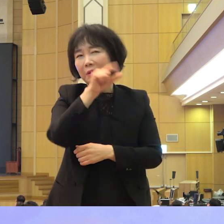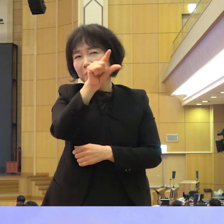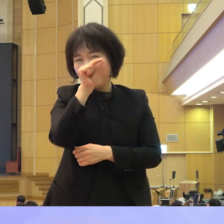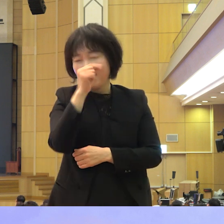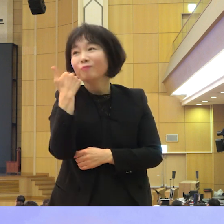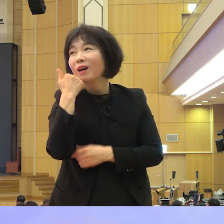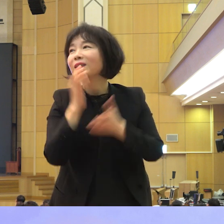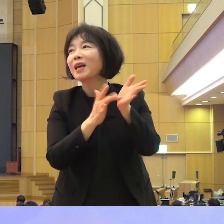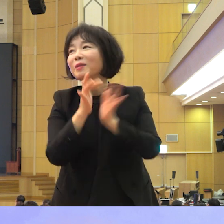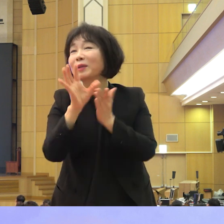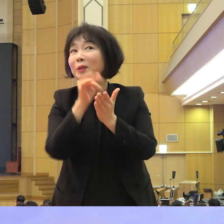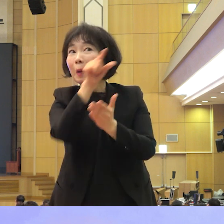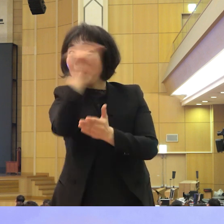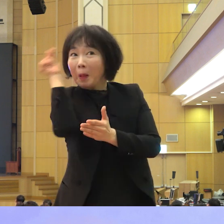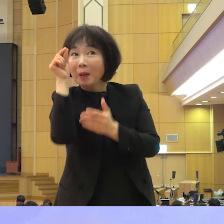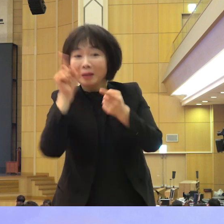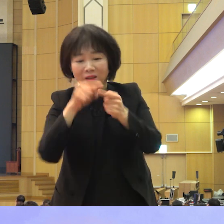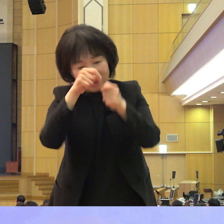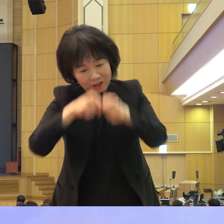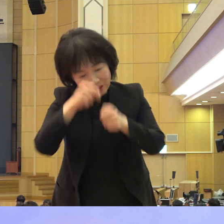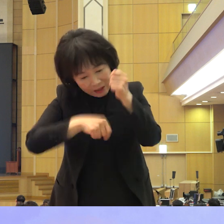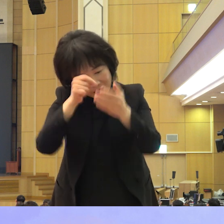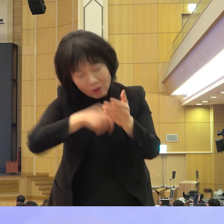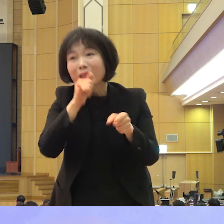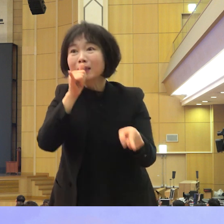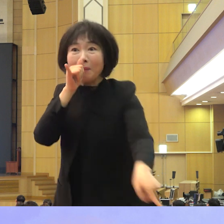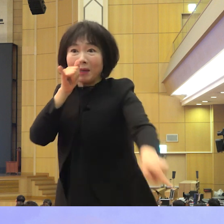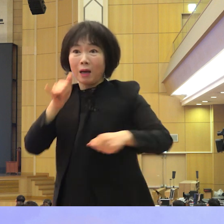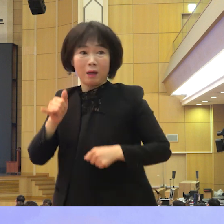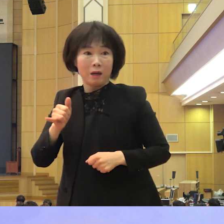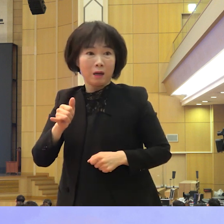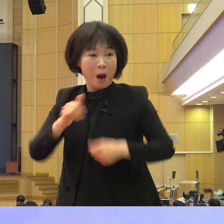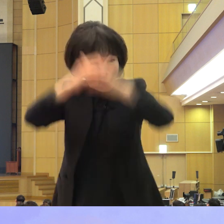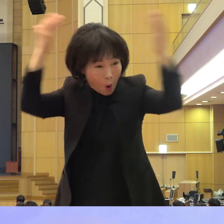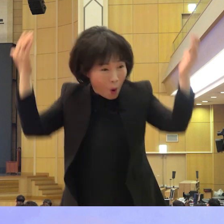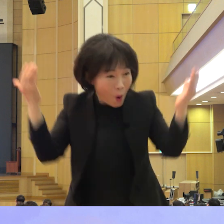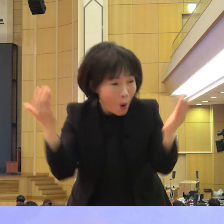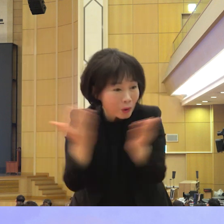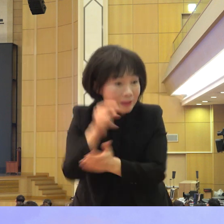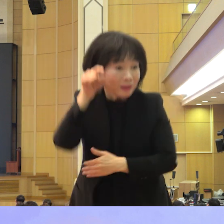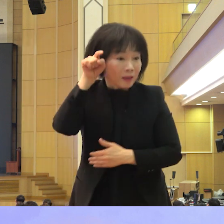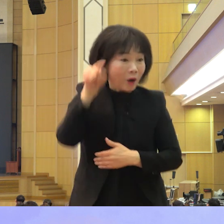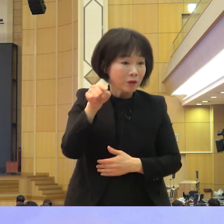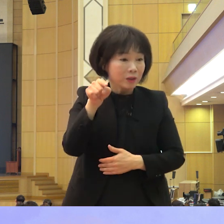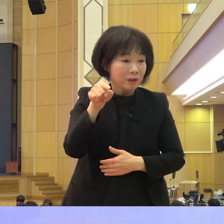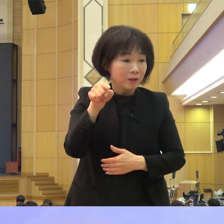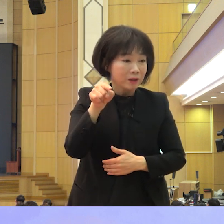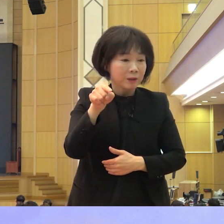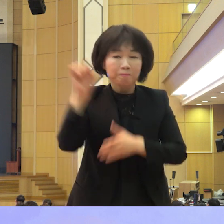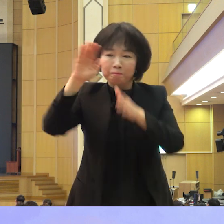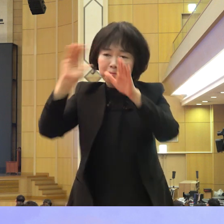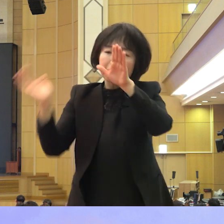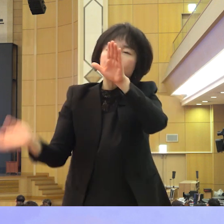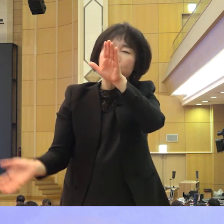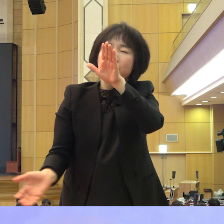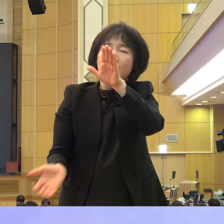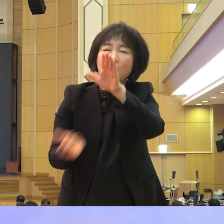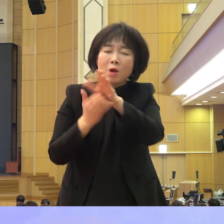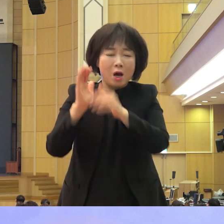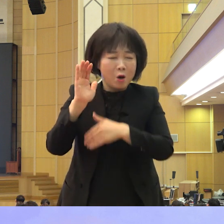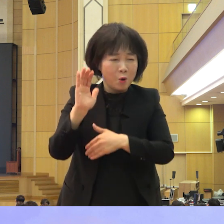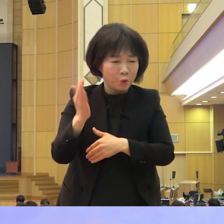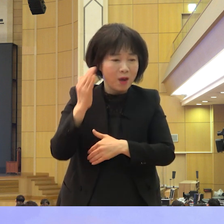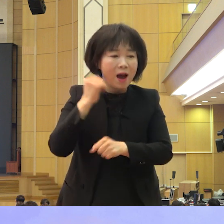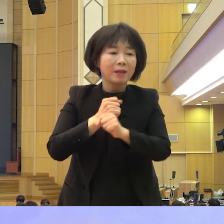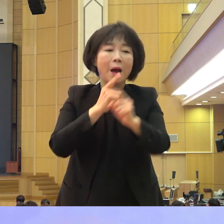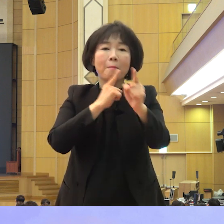보면 예수님에 대해서 기록됐다는 것입니다. 기록된 모든 것이 이루어져야 하리라